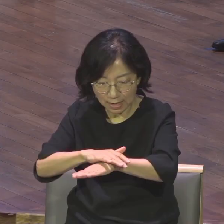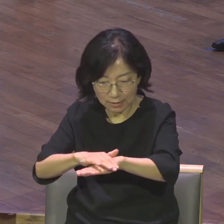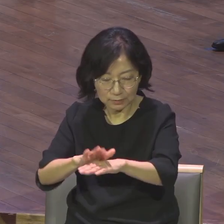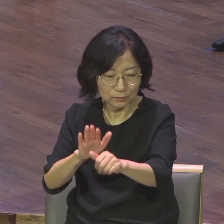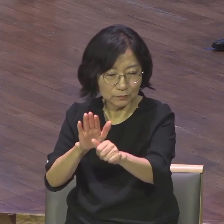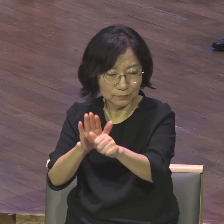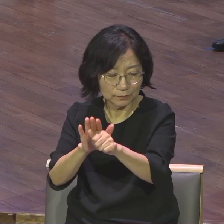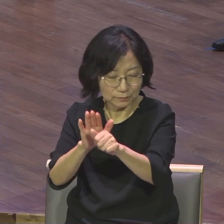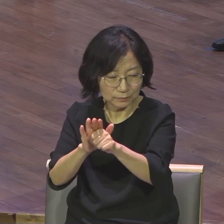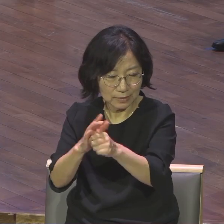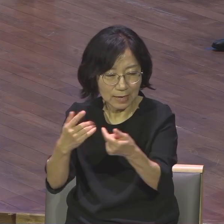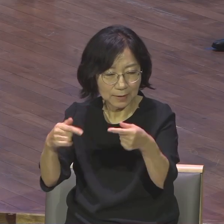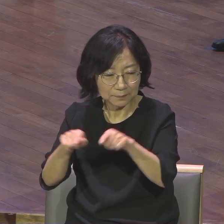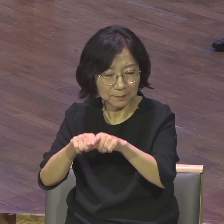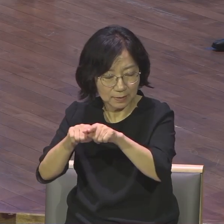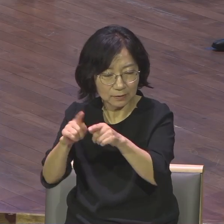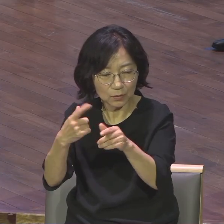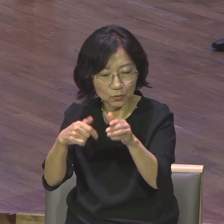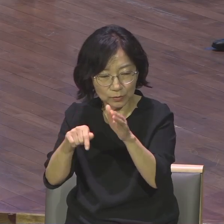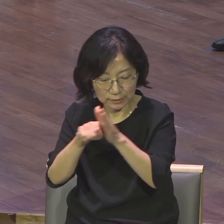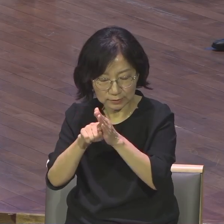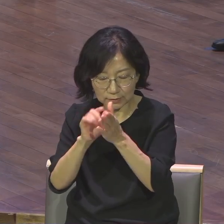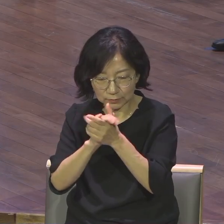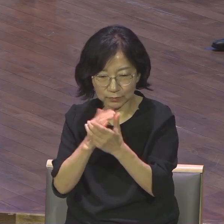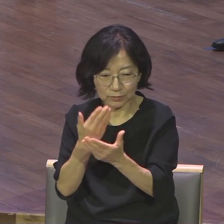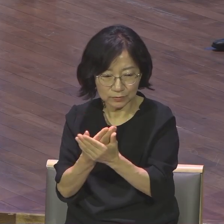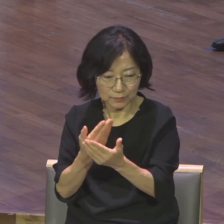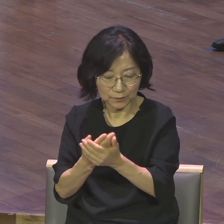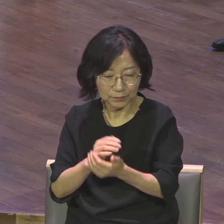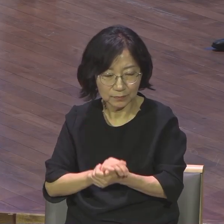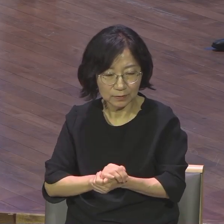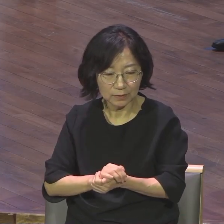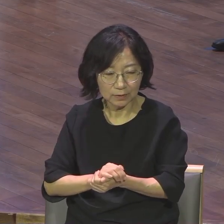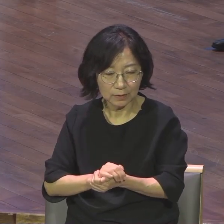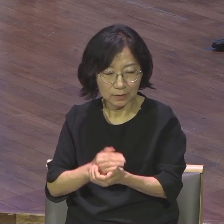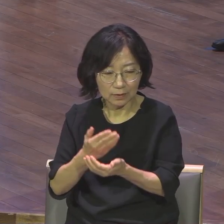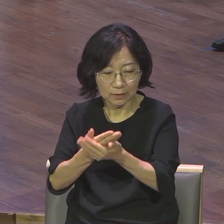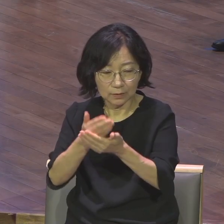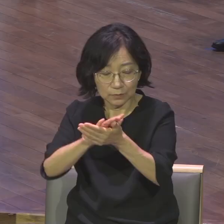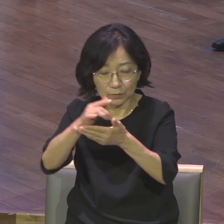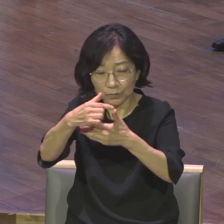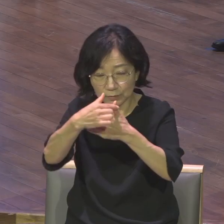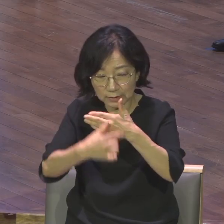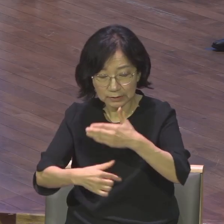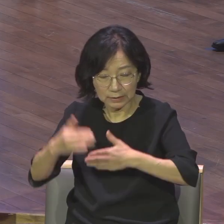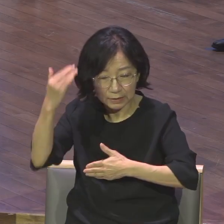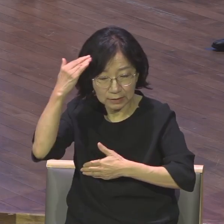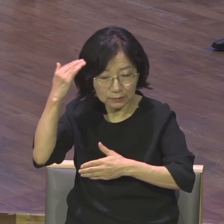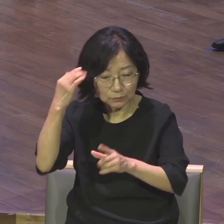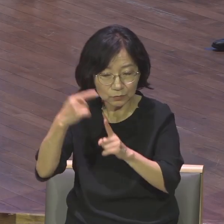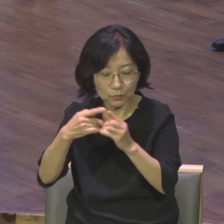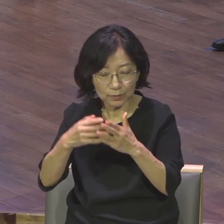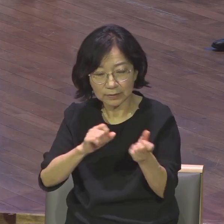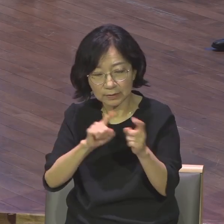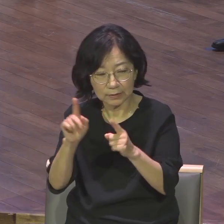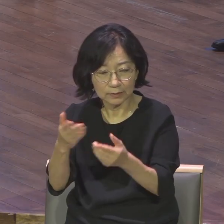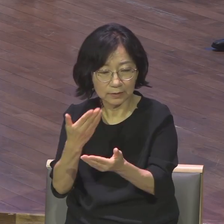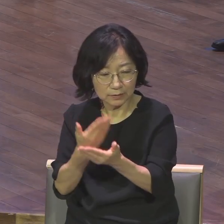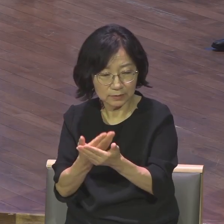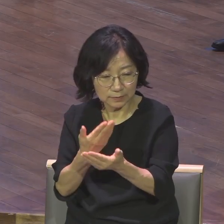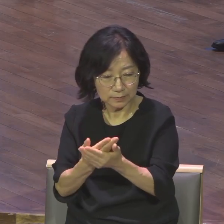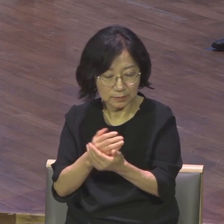수 있도록 하나님이 우리 교단이 한국 교회를 살릴 수 있는 모델이 되게 하여 주옵소서. 교회와 총회를